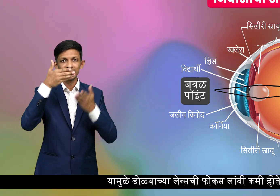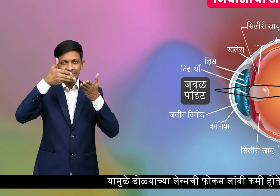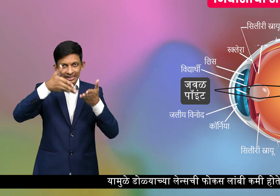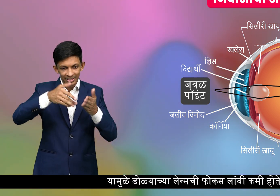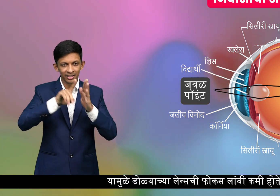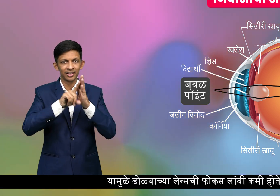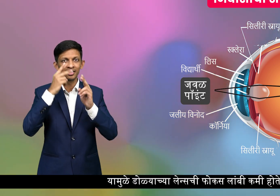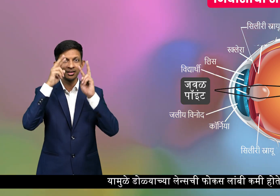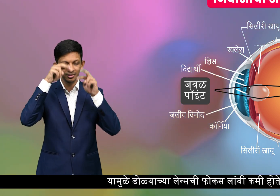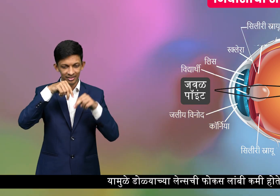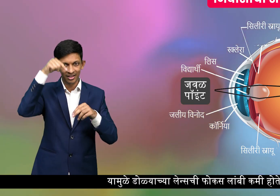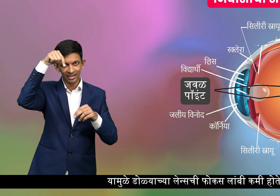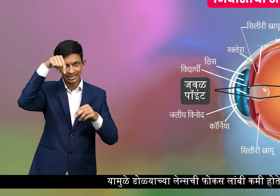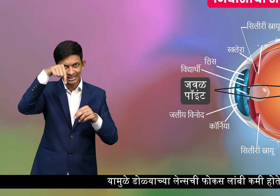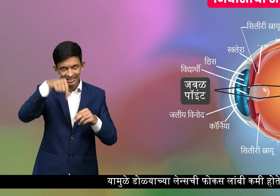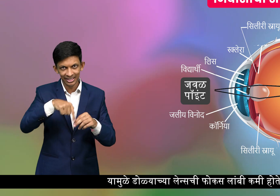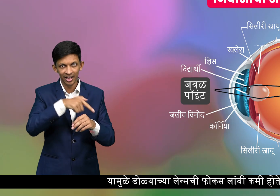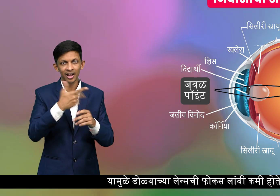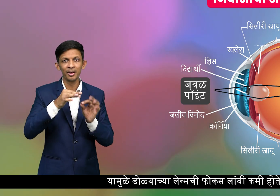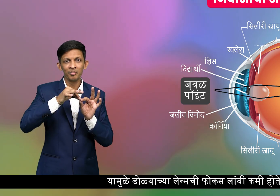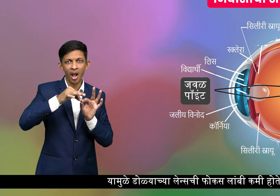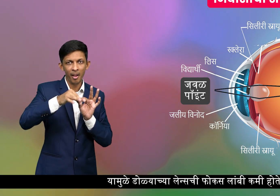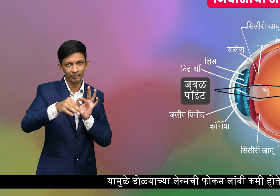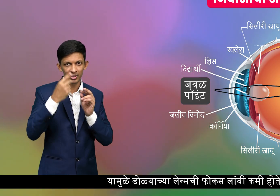यामुळे डोळ्याच्या लेन्सची फोकस लांबी कमी होते